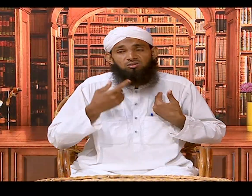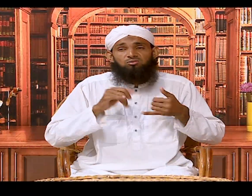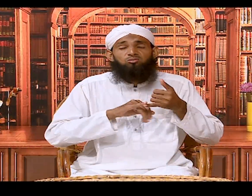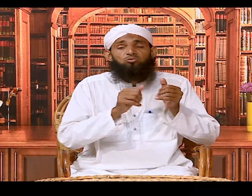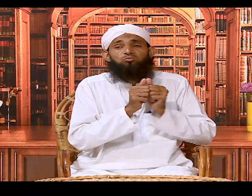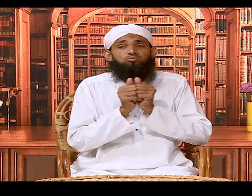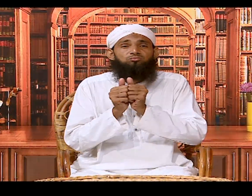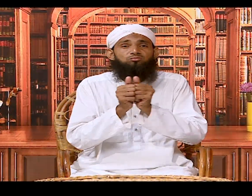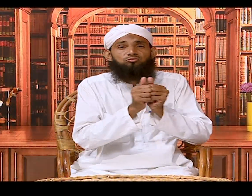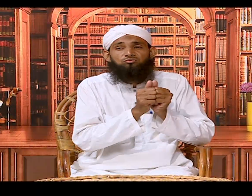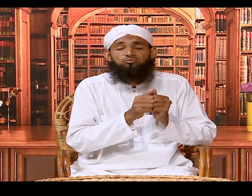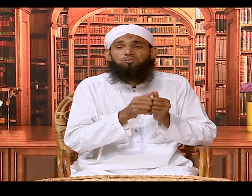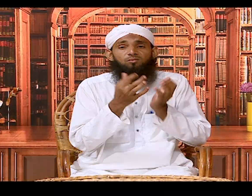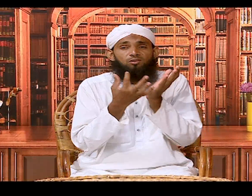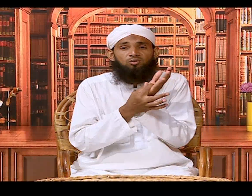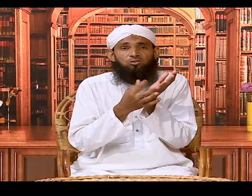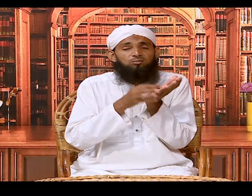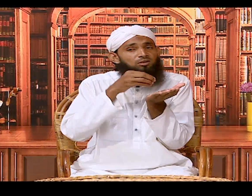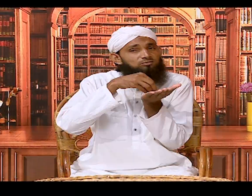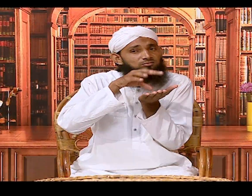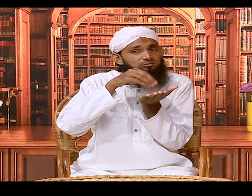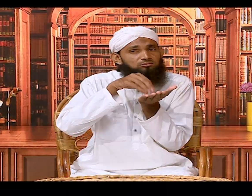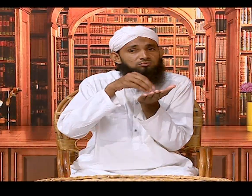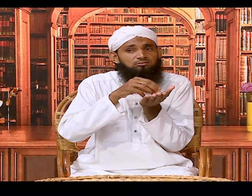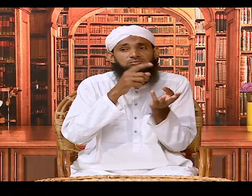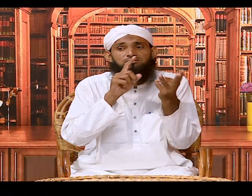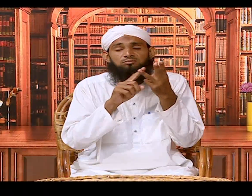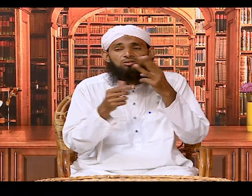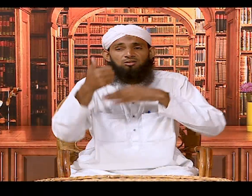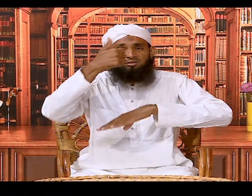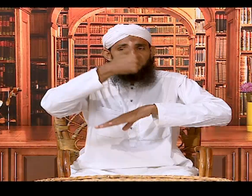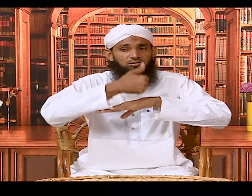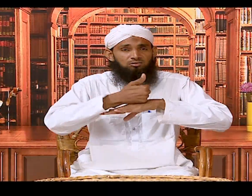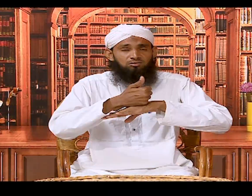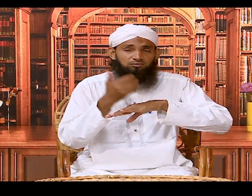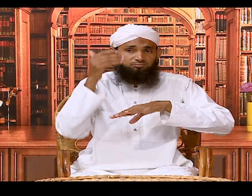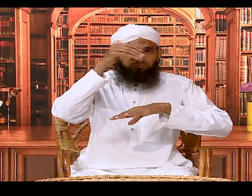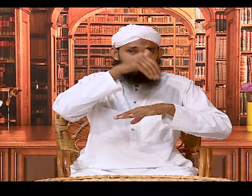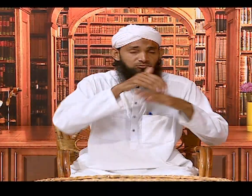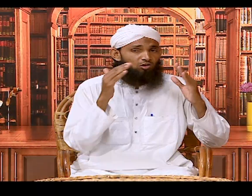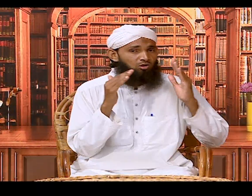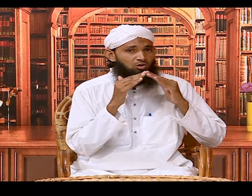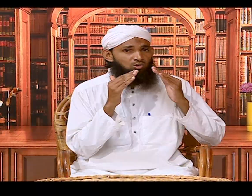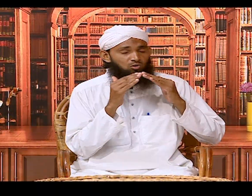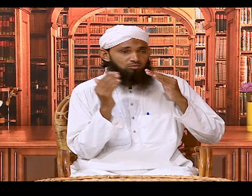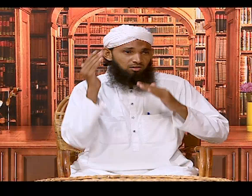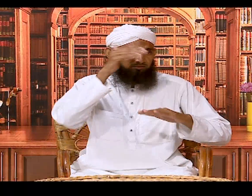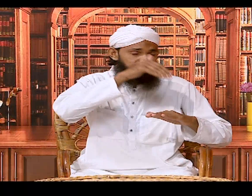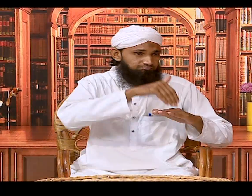حضرت عثمان غنی رضی اللہ عنہ کو شہید کرنے کے لیے آپ کے مکان عالی شان میں داخل ہوئے تھے۔ میں جب